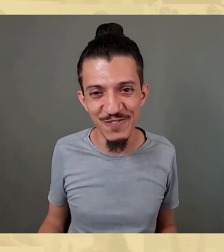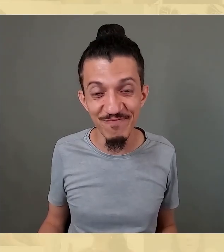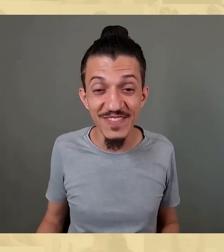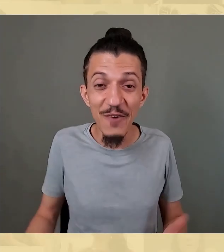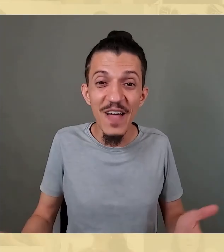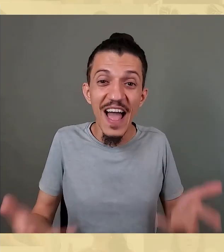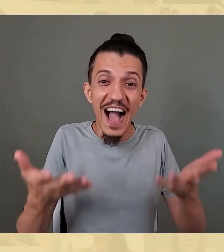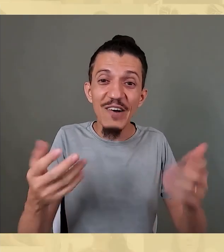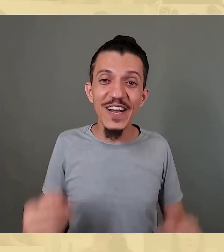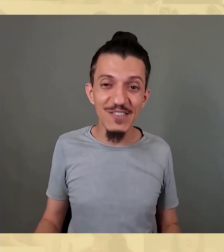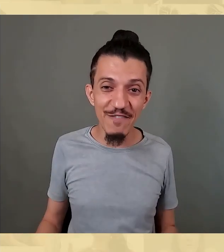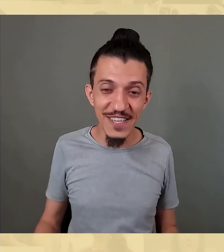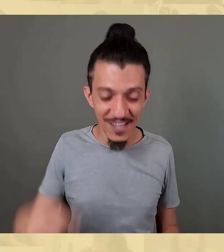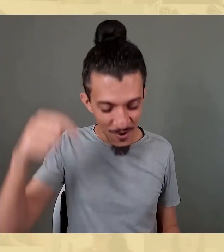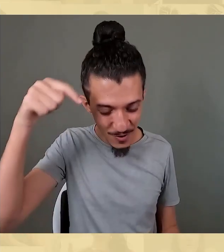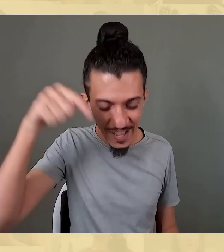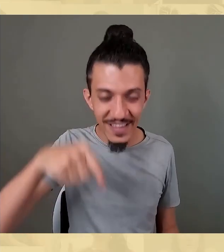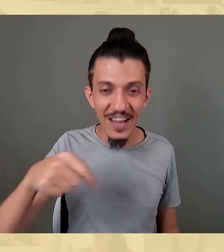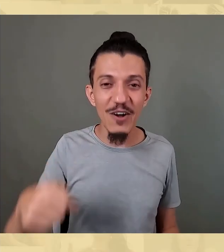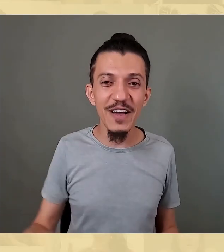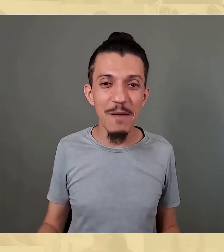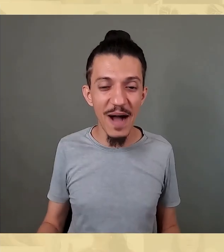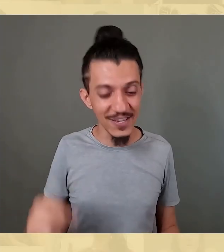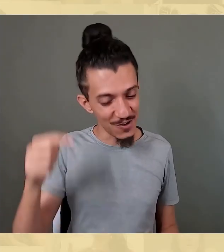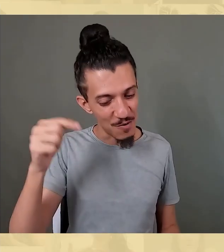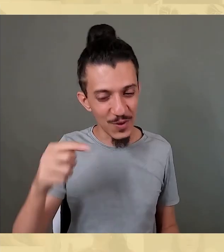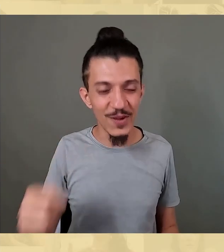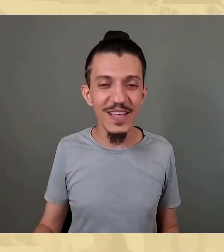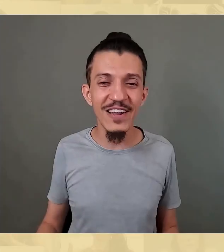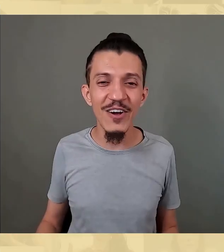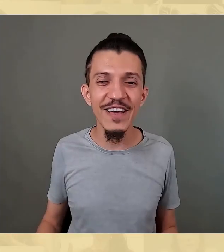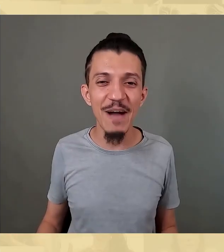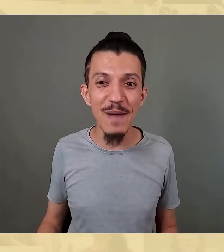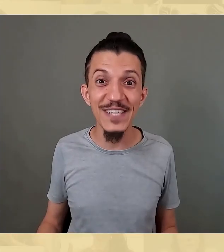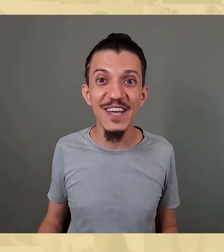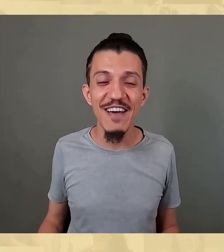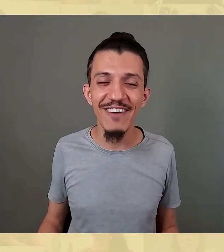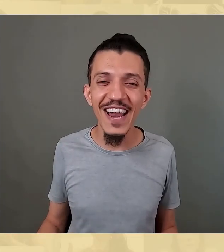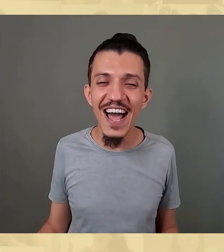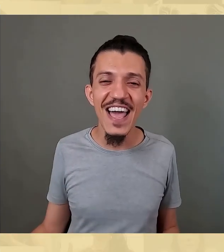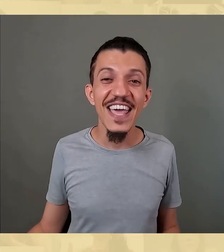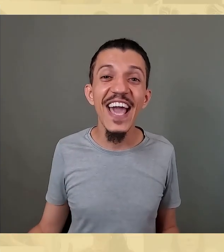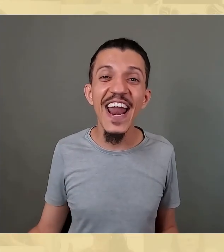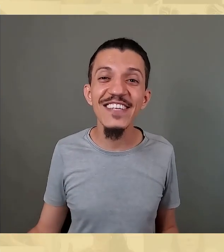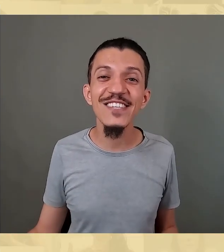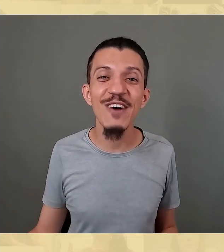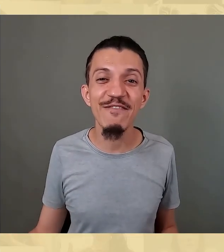surdos. Então, agora é a sua vez. O link está logo aqui abaixo, o botão está logo aqui abaixo. Vai lá